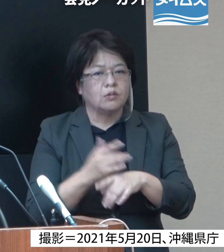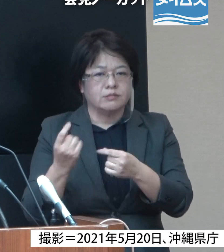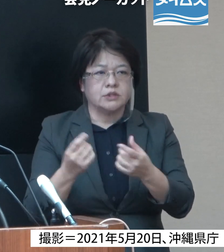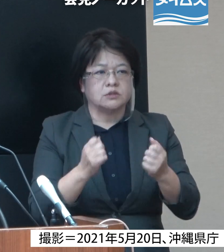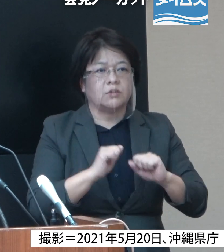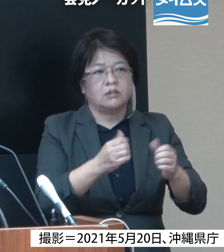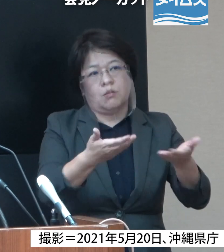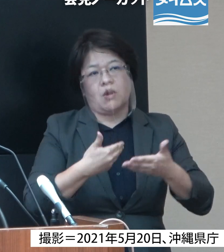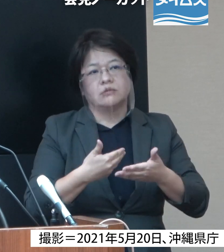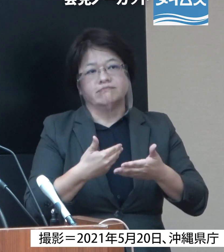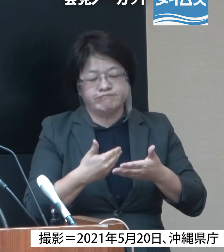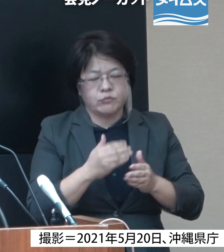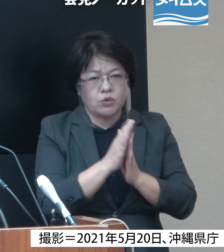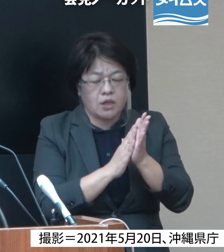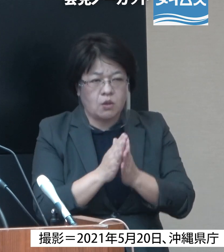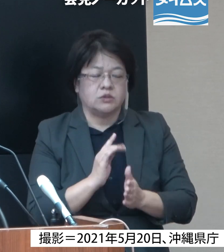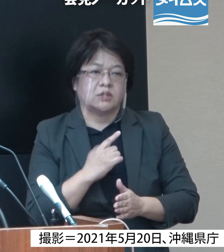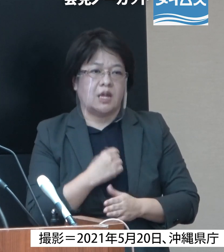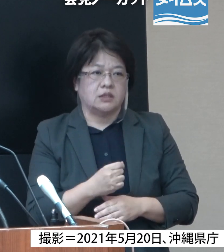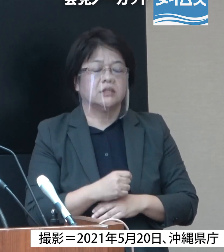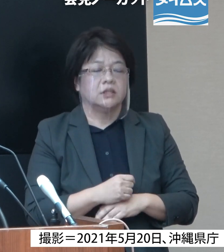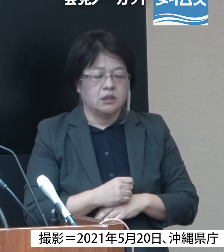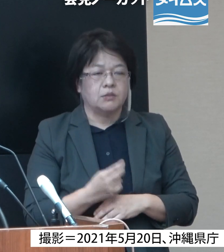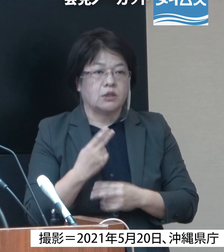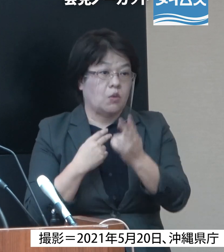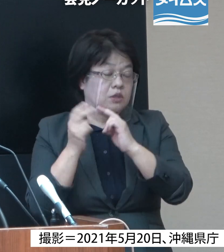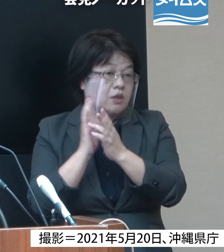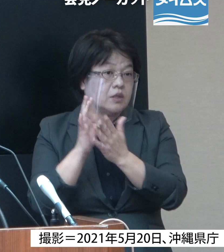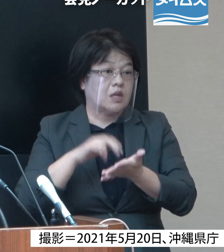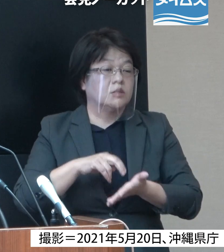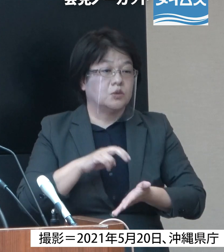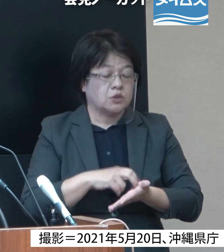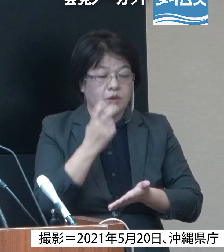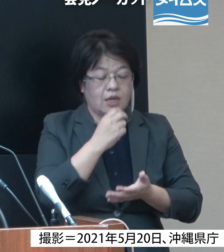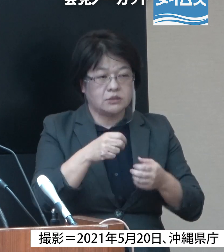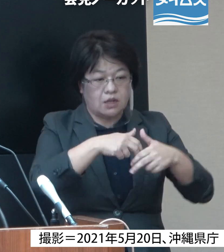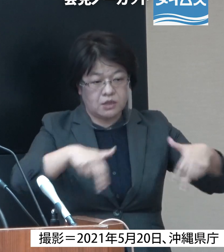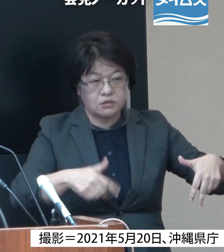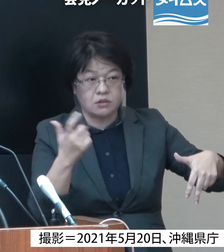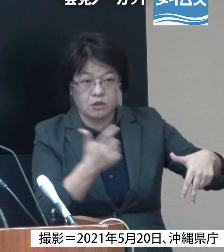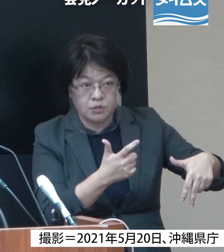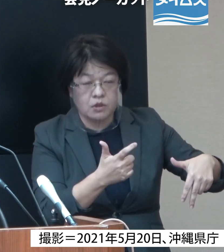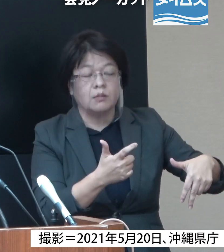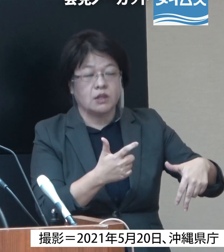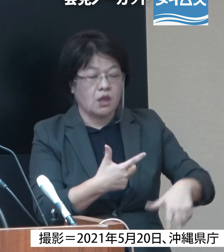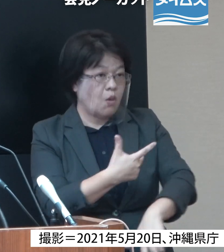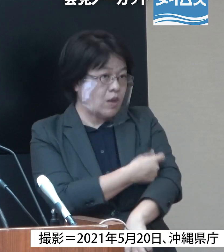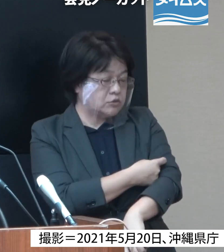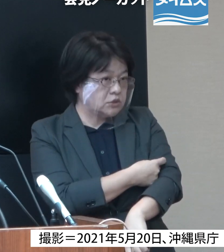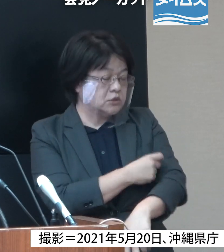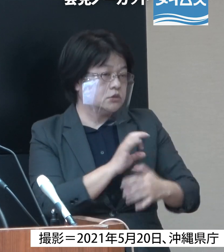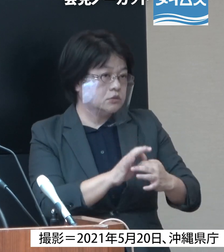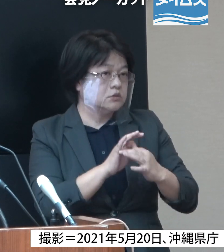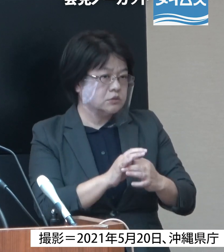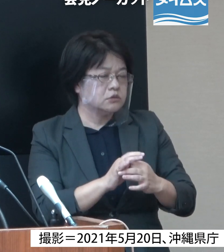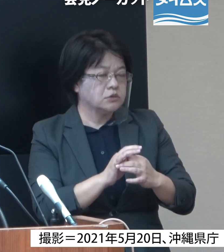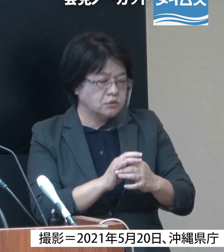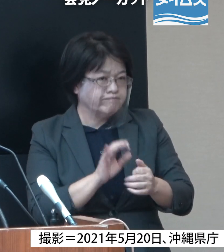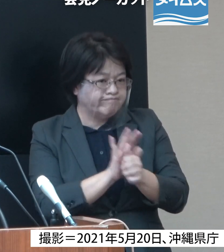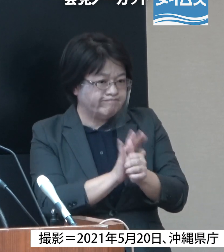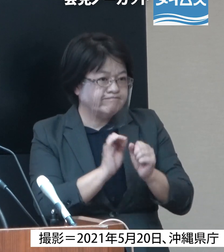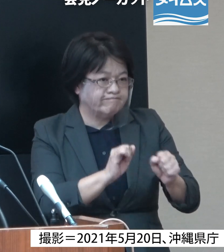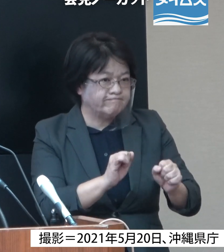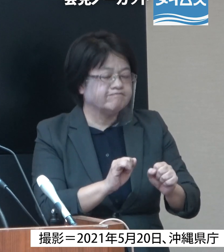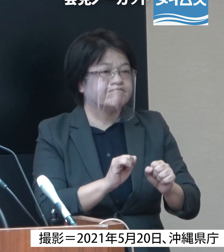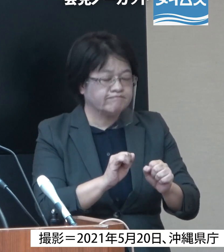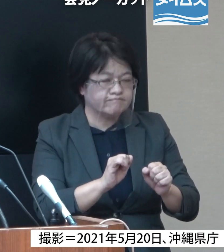していただきますようお願いするとともに、県としては検査体制の拡充やワクチン接種に注力し、認証